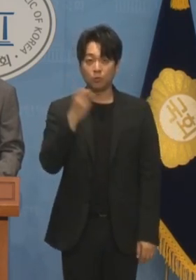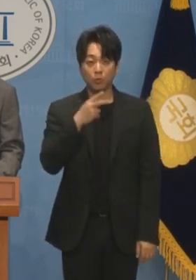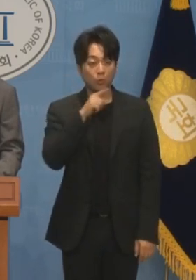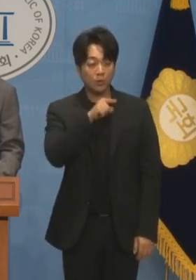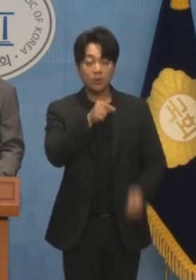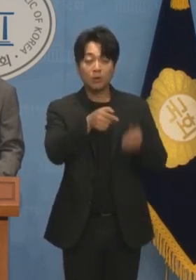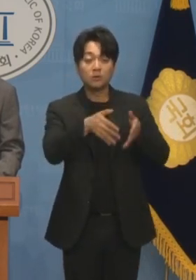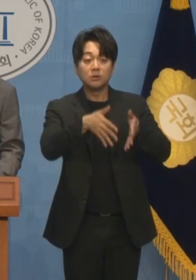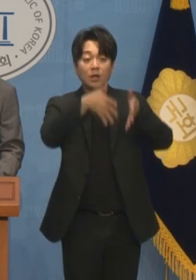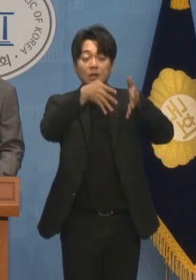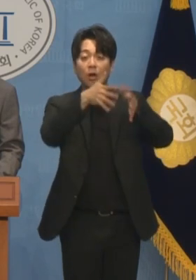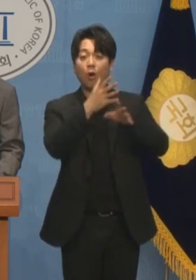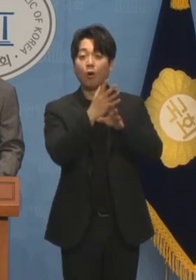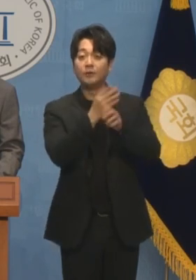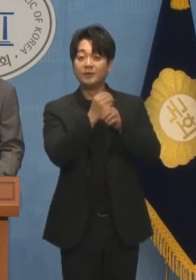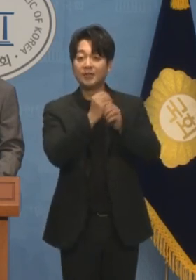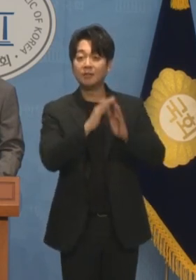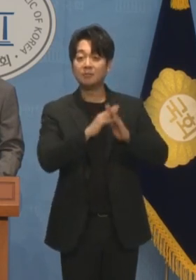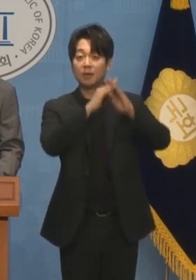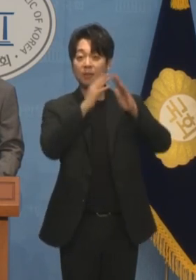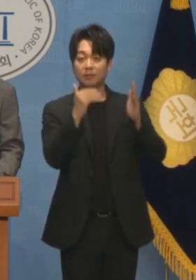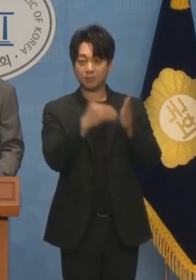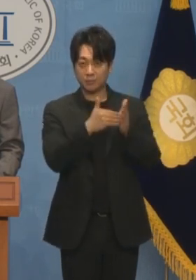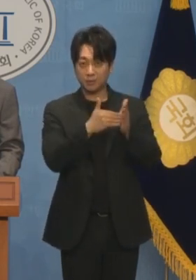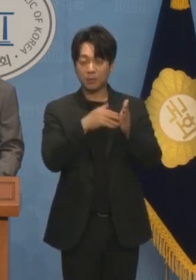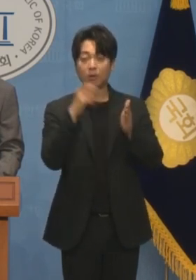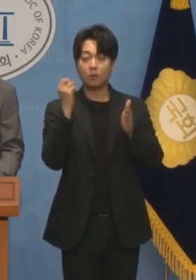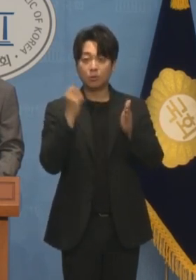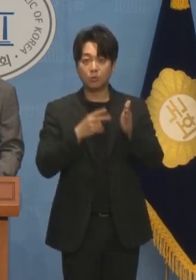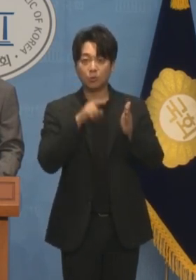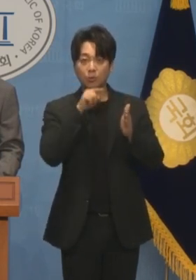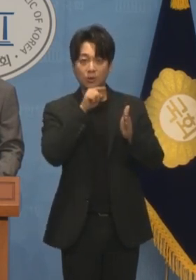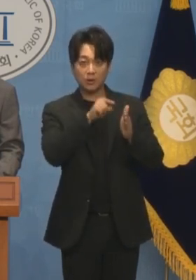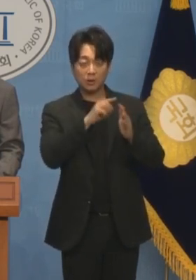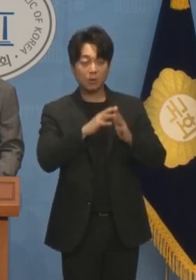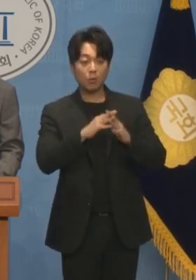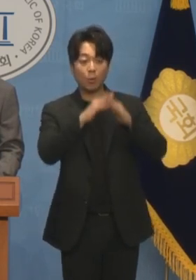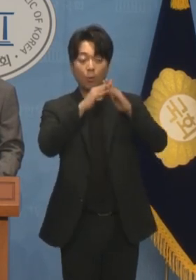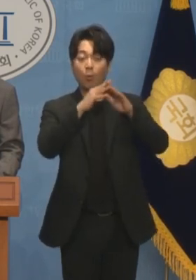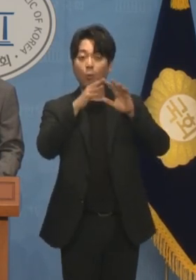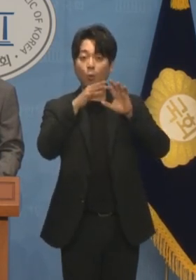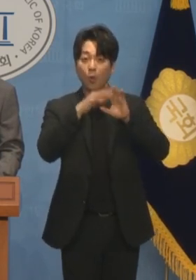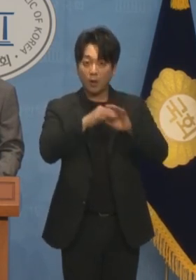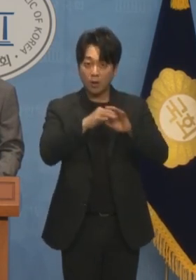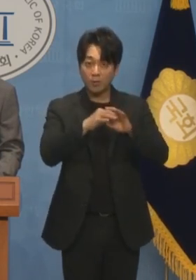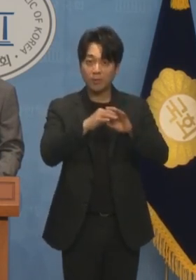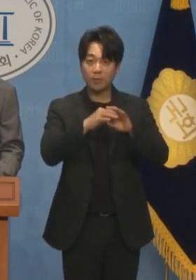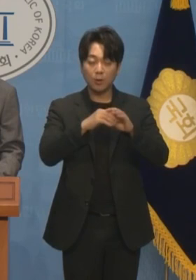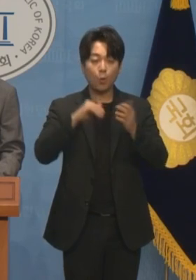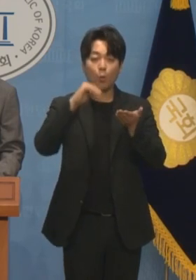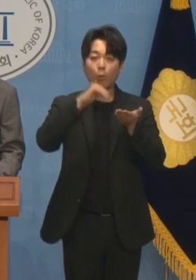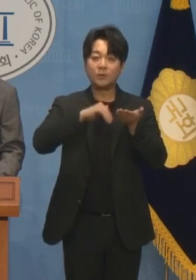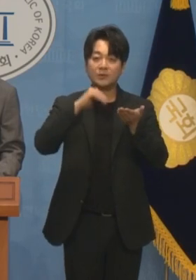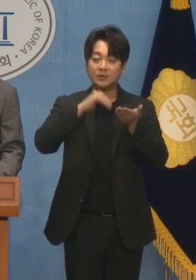그를 설치했으며 해당 구조물 설치 공사 계약 관련 사항을